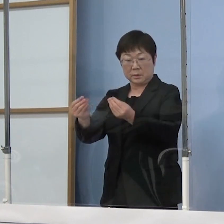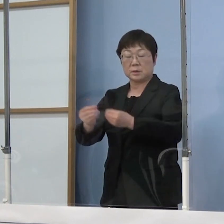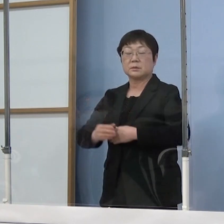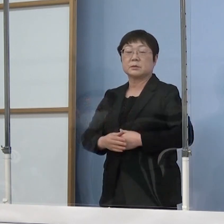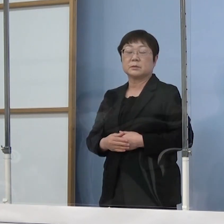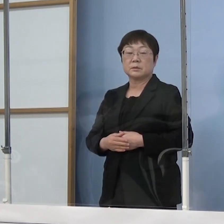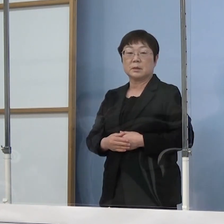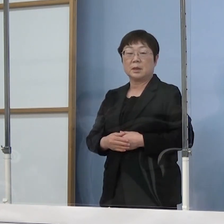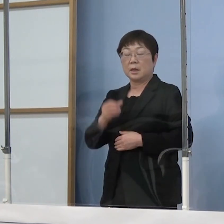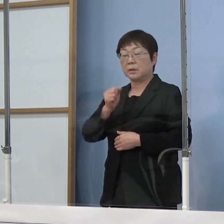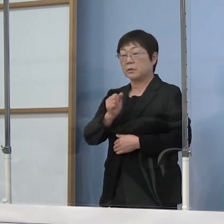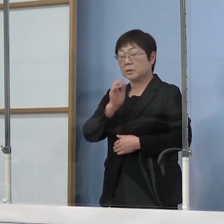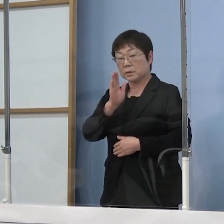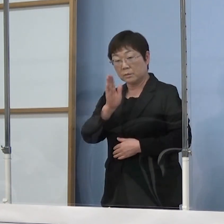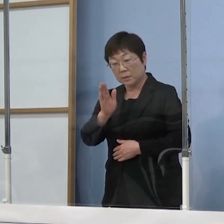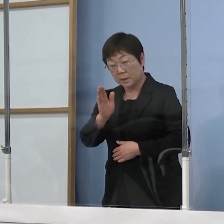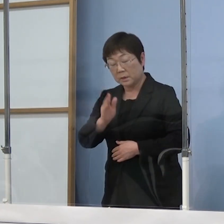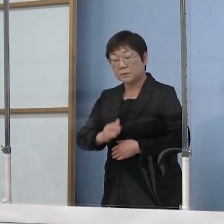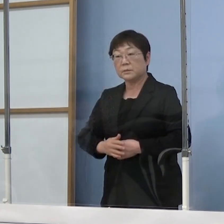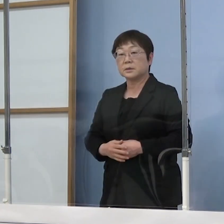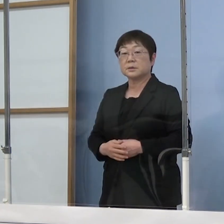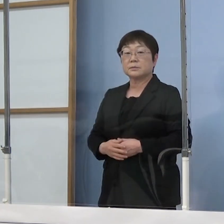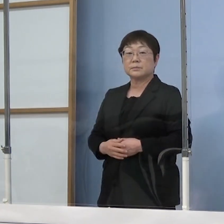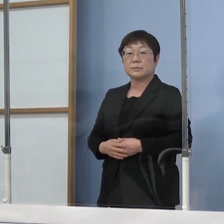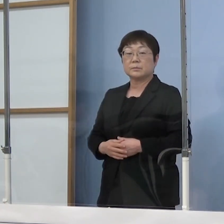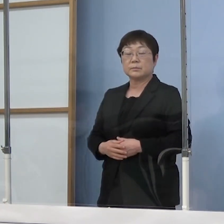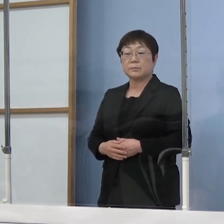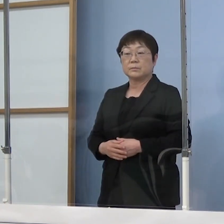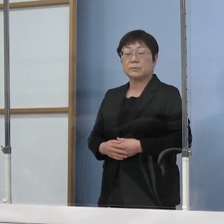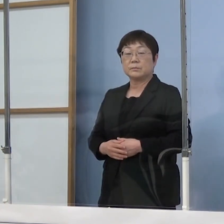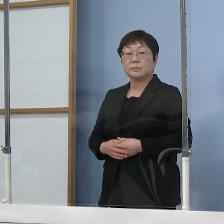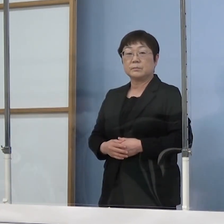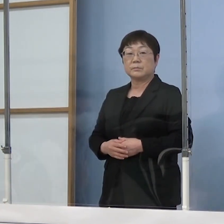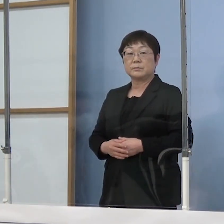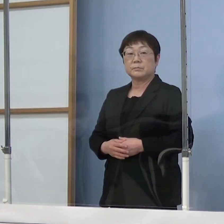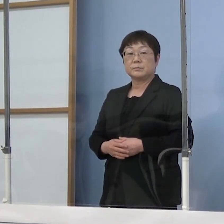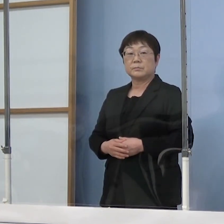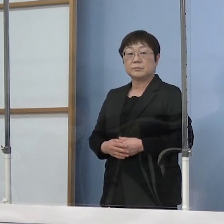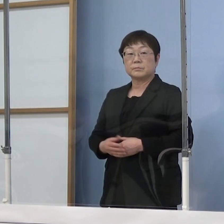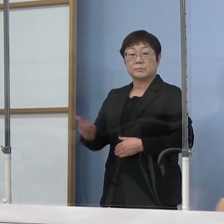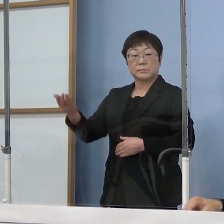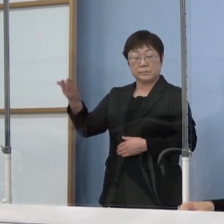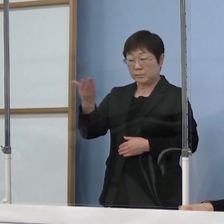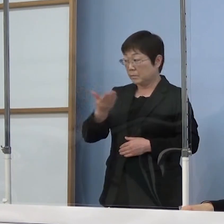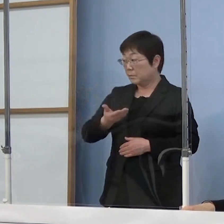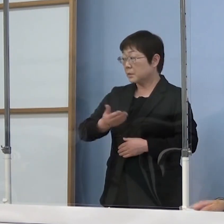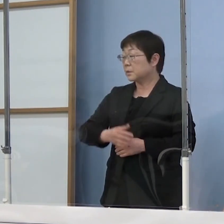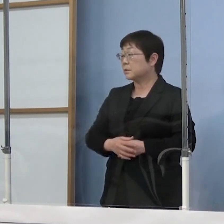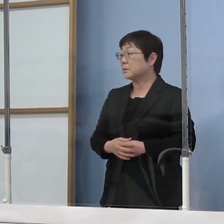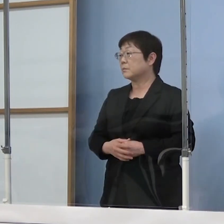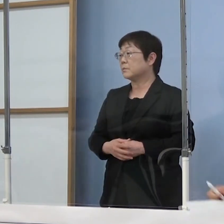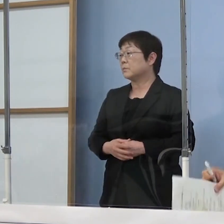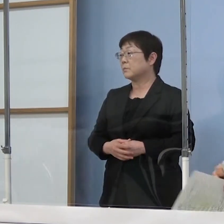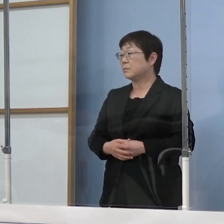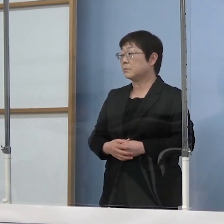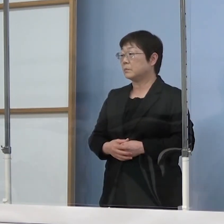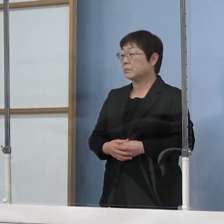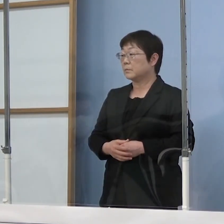ました。どうぞよろしくお願いをいたします。 それでは感謝 NHK から質問させていただき